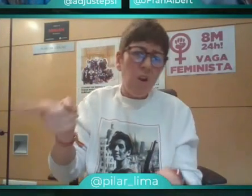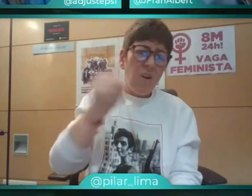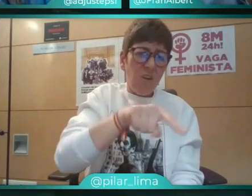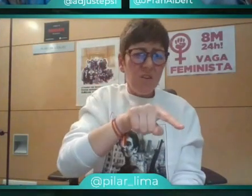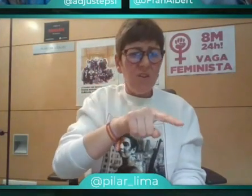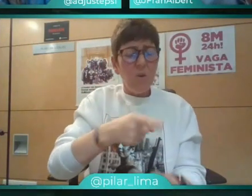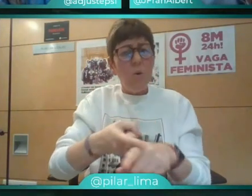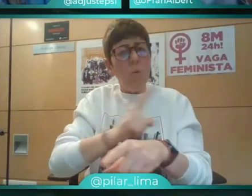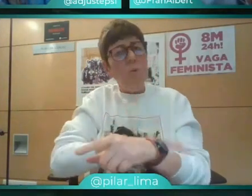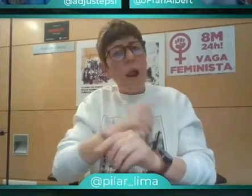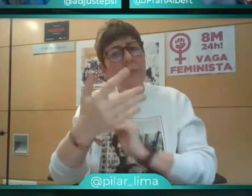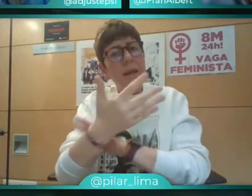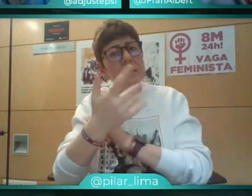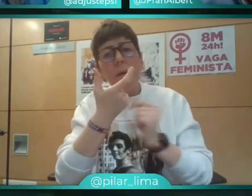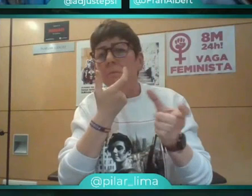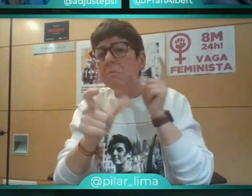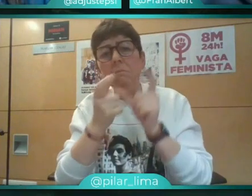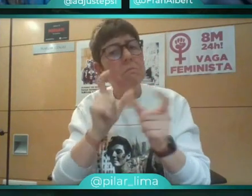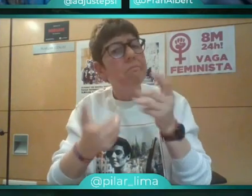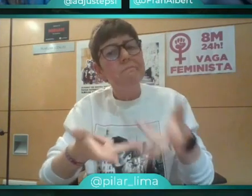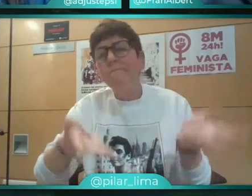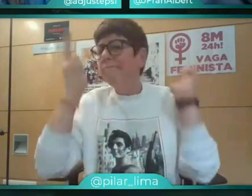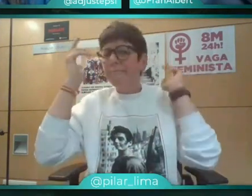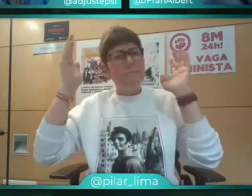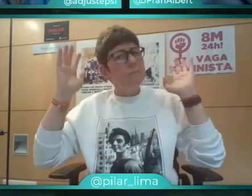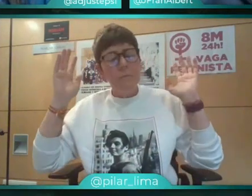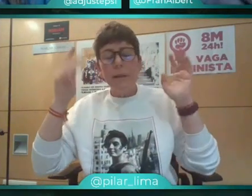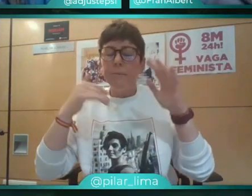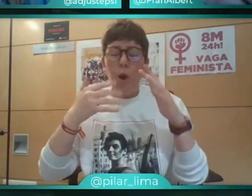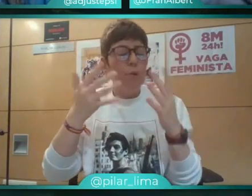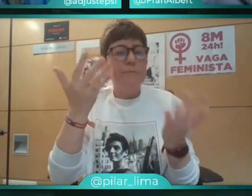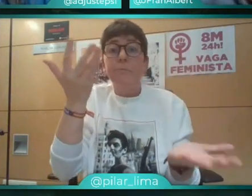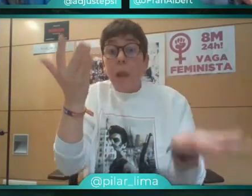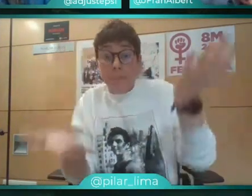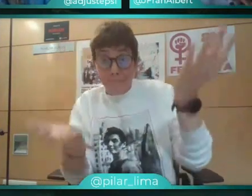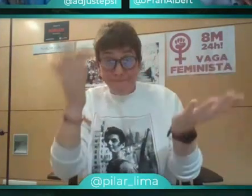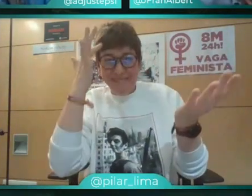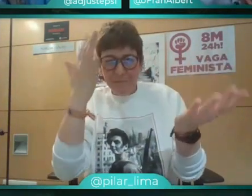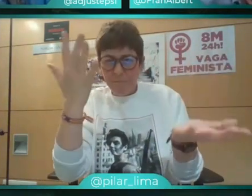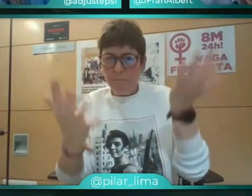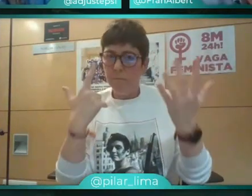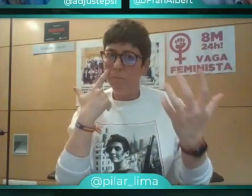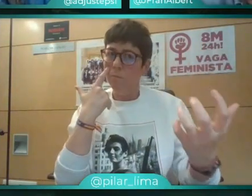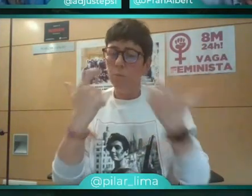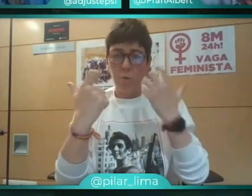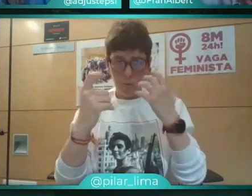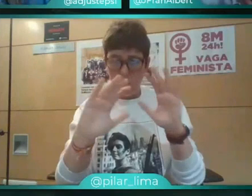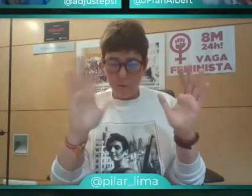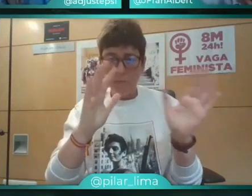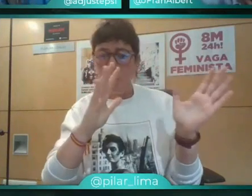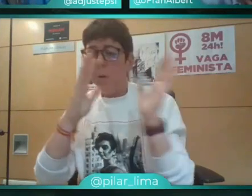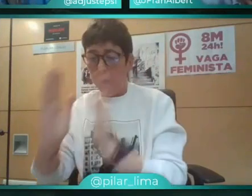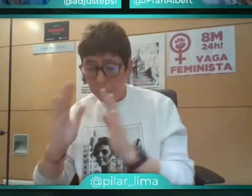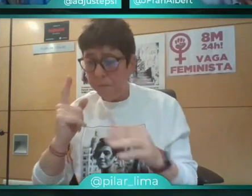la ha intentado silenciar cuanto la ultraderecha se le permite utilizar todos los insultos